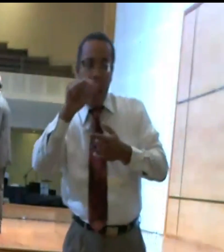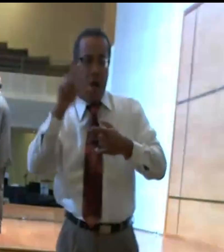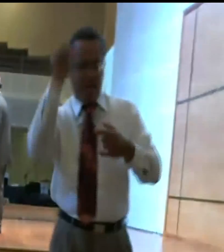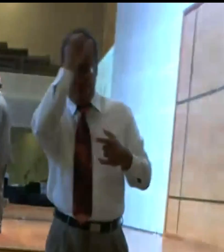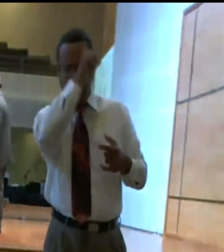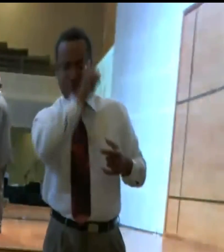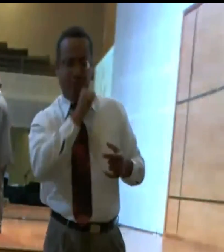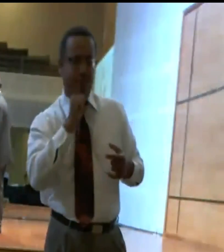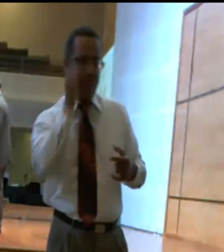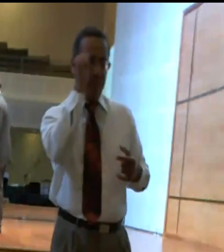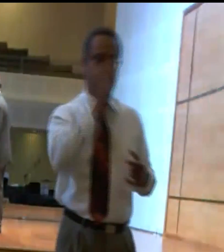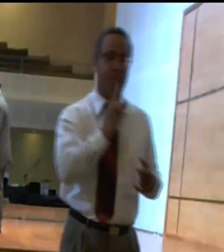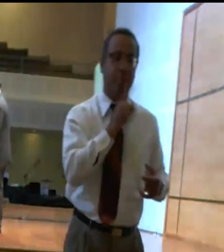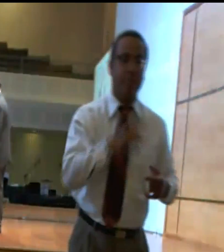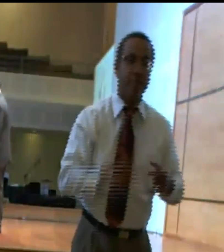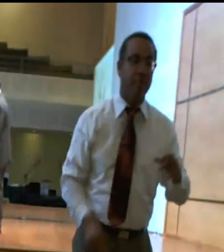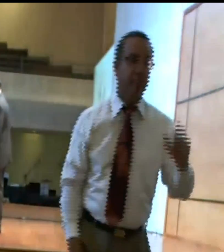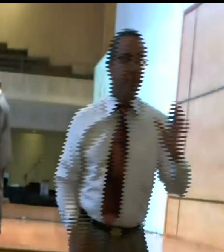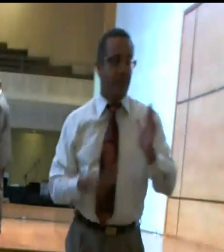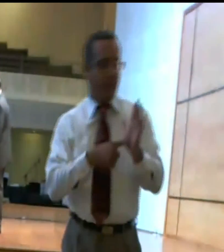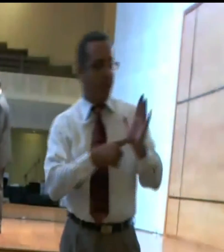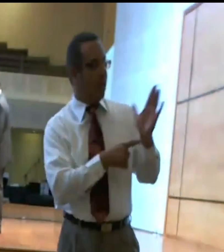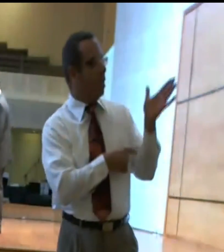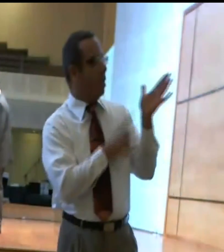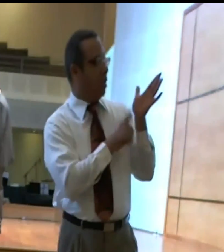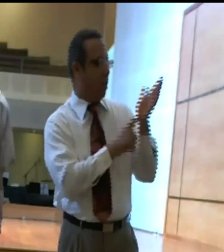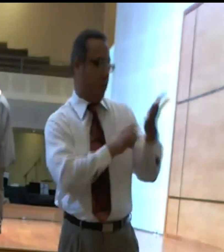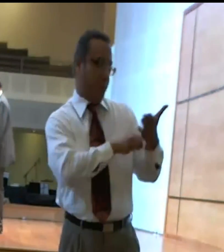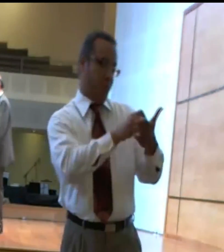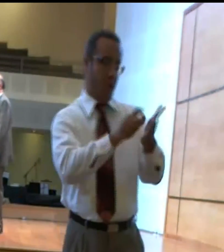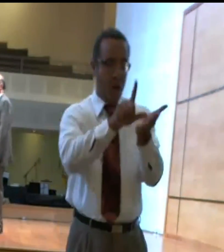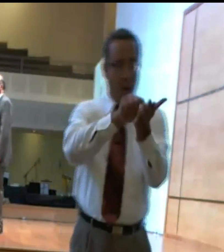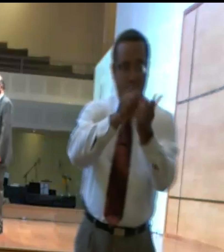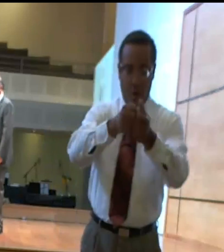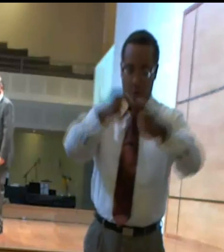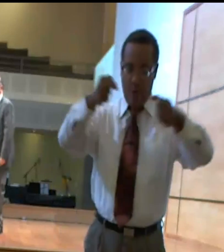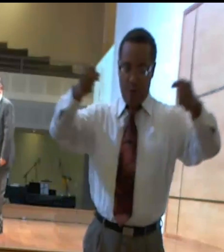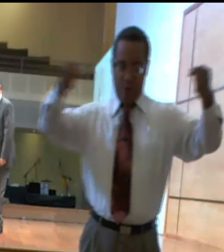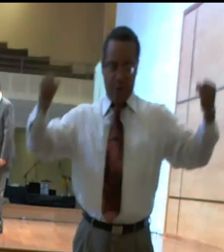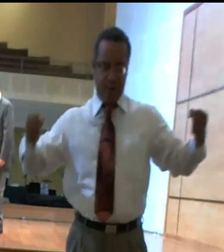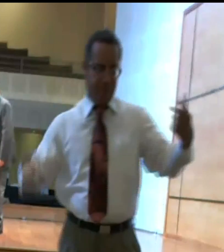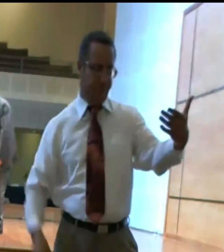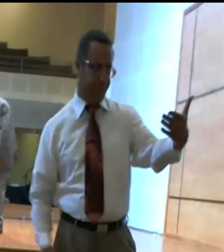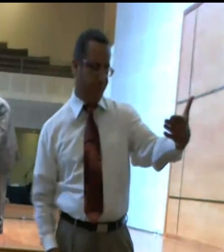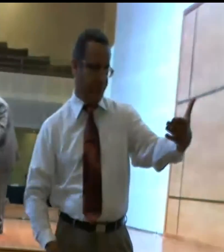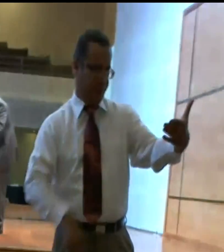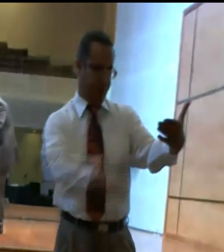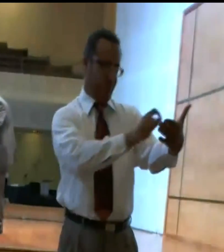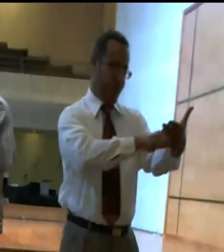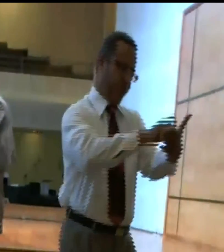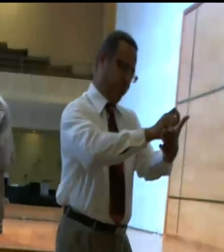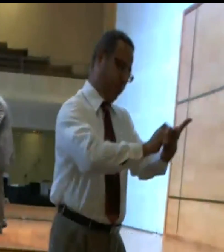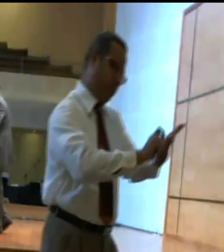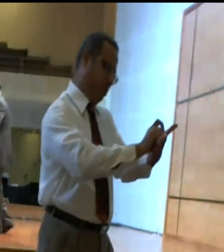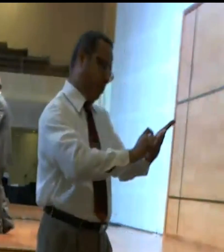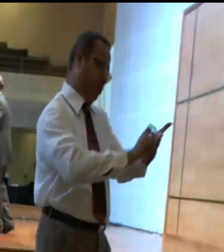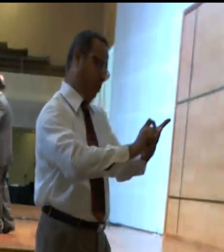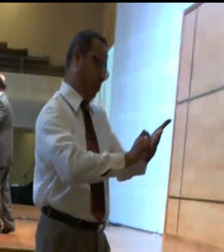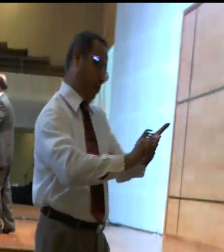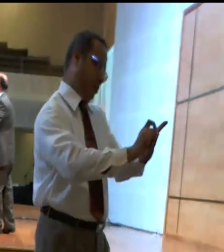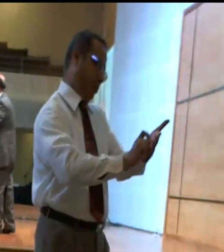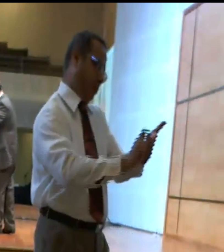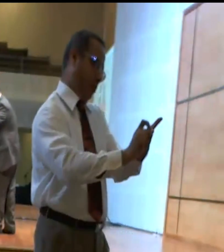¿por qué África necesita a Dios? A pesar de su ateísmo, Parris tuvo que admitir